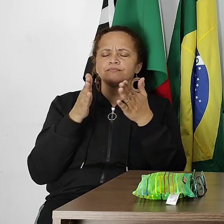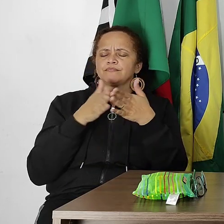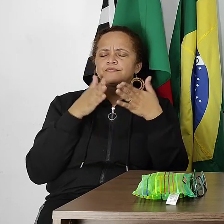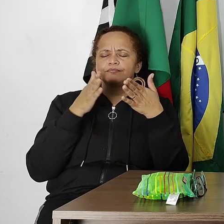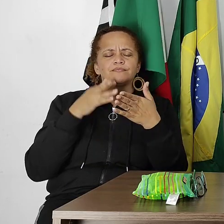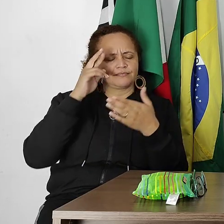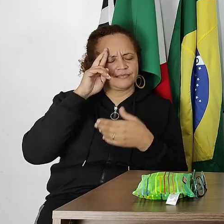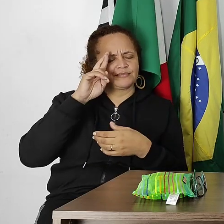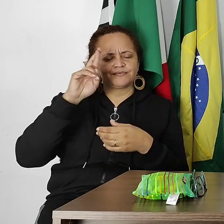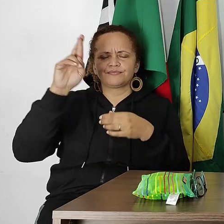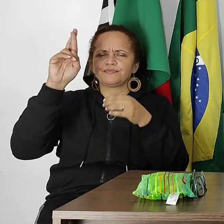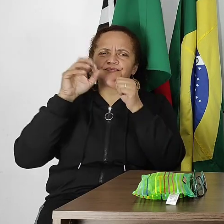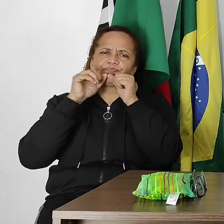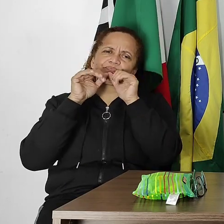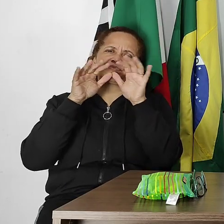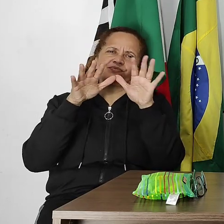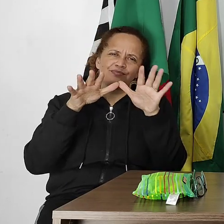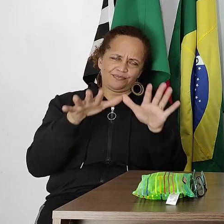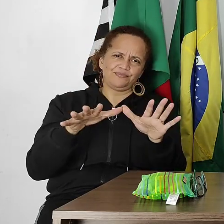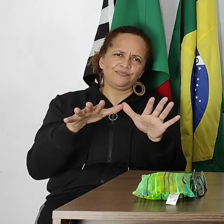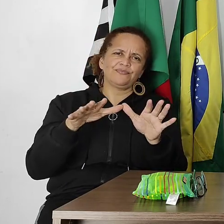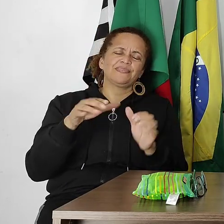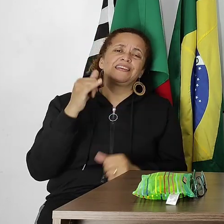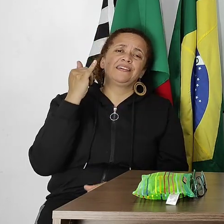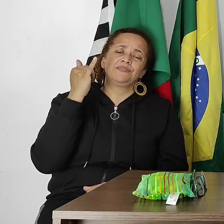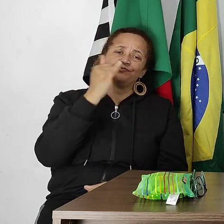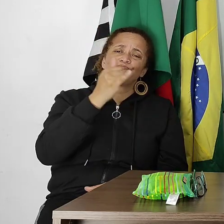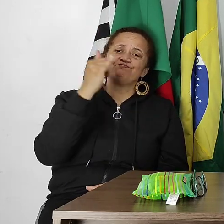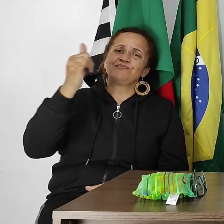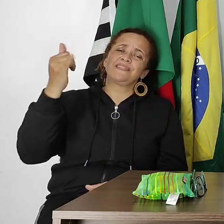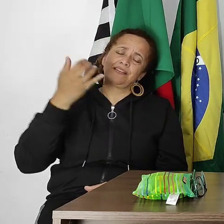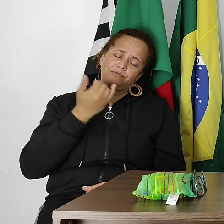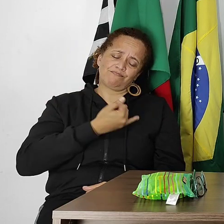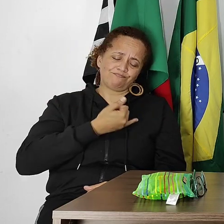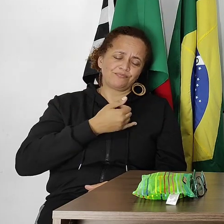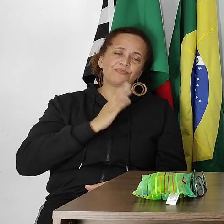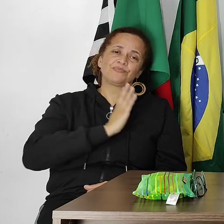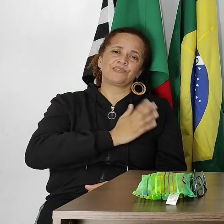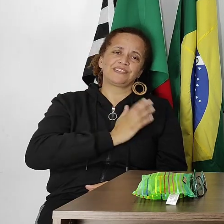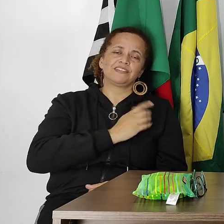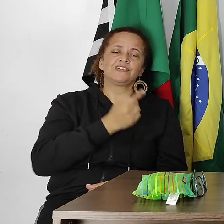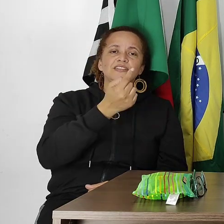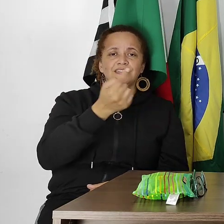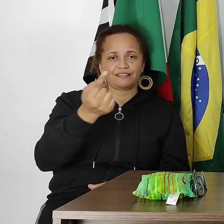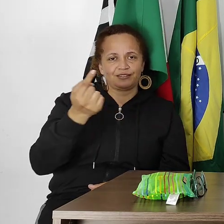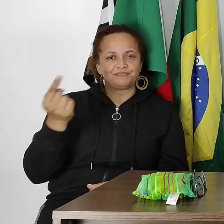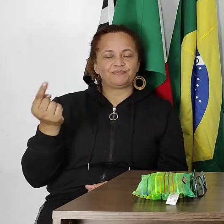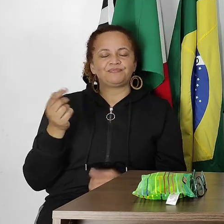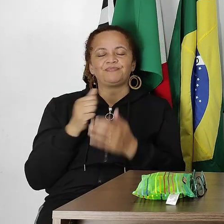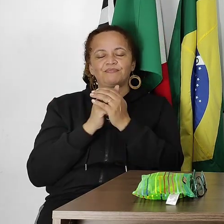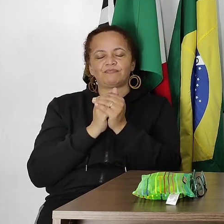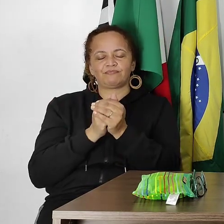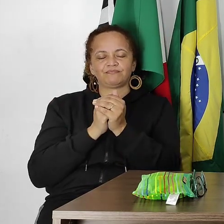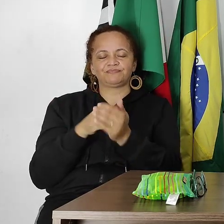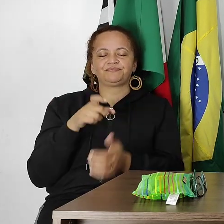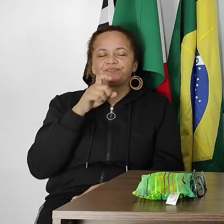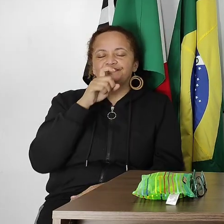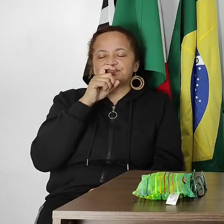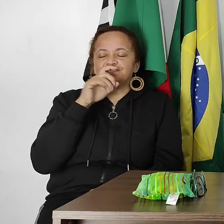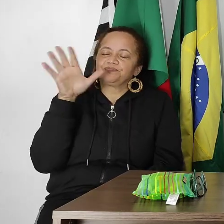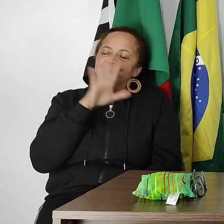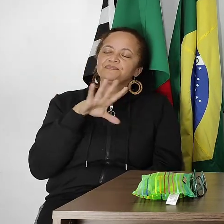para que o Senhor venha falar conosco nessa live, Amém? Pai